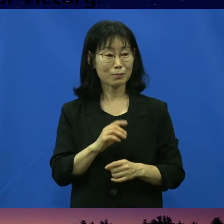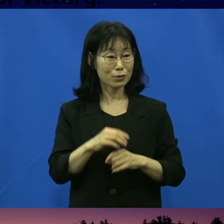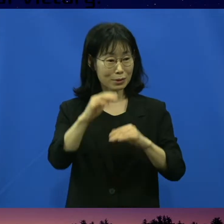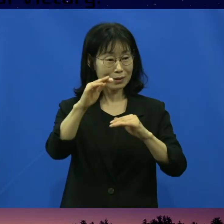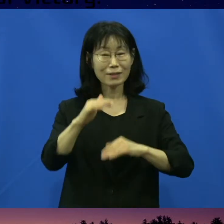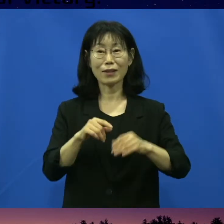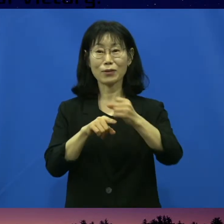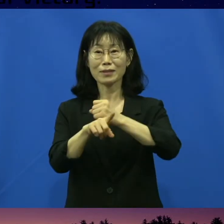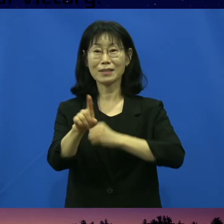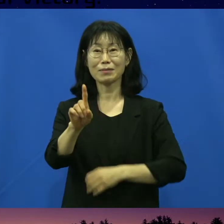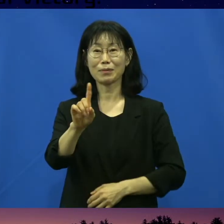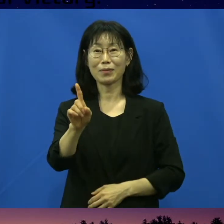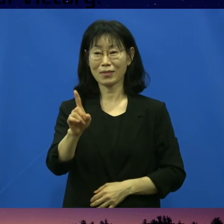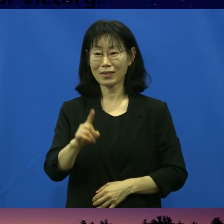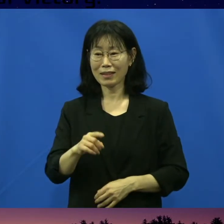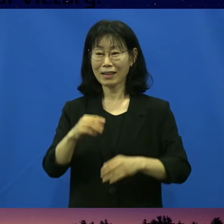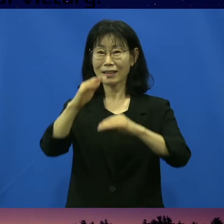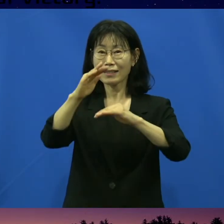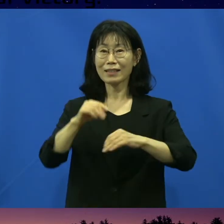갈게요, 안 갈게요?